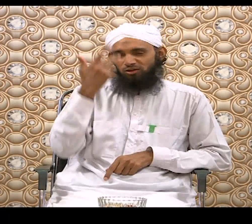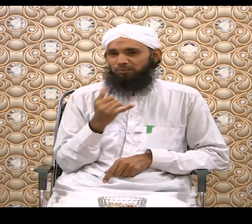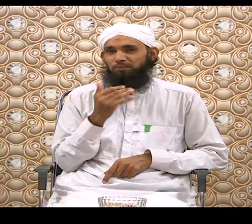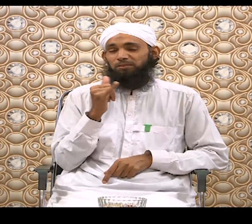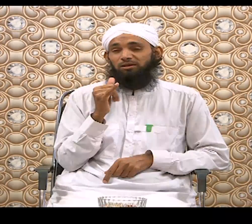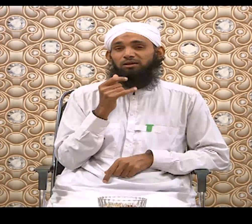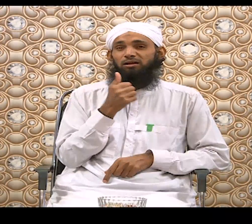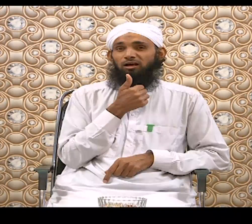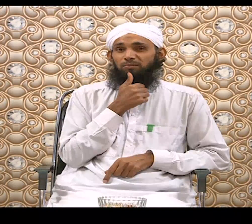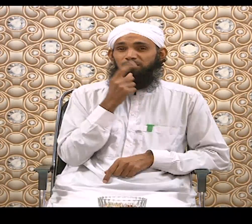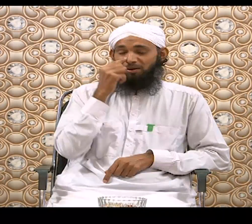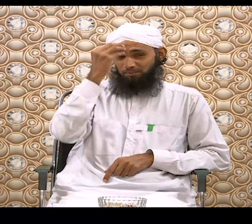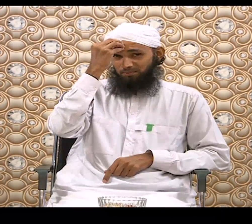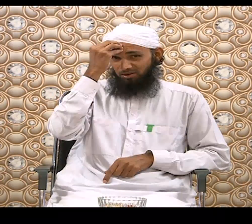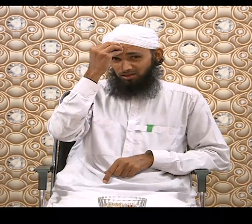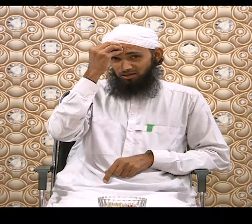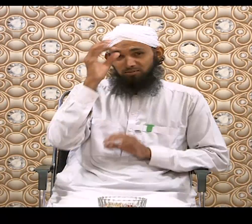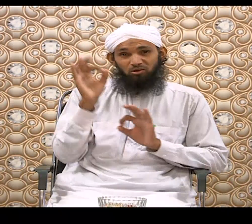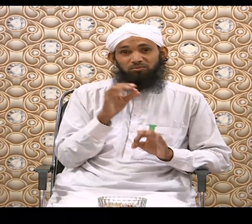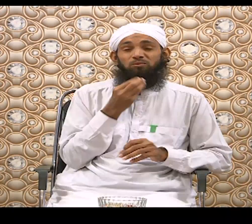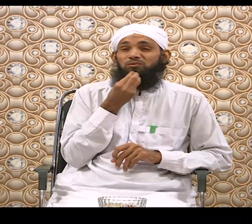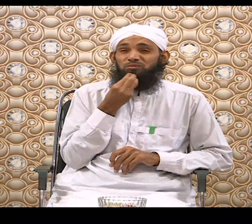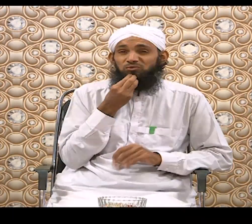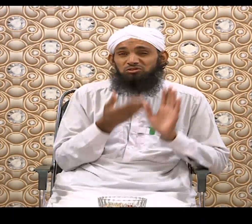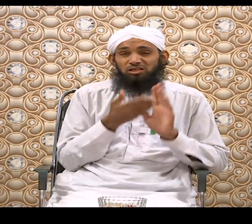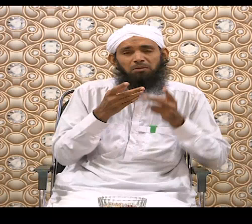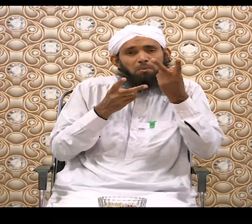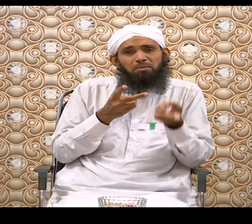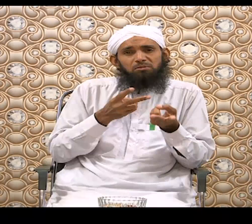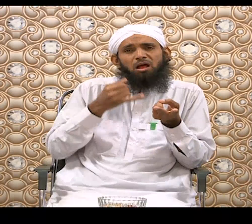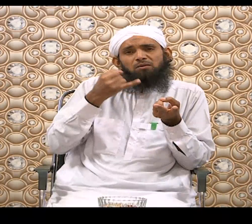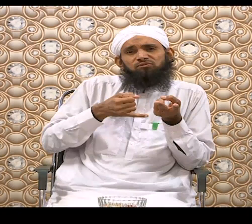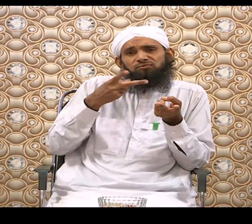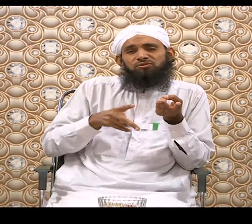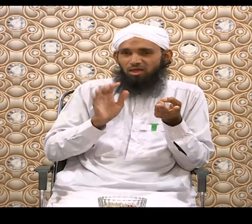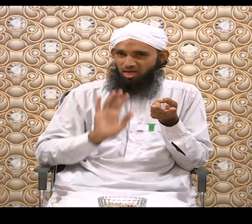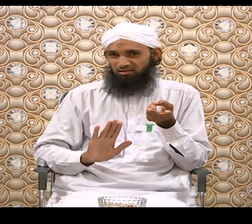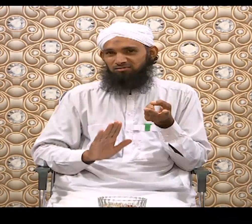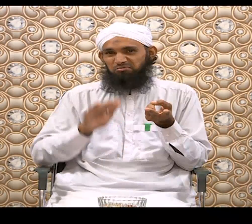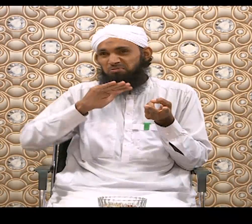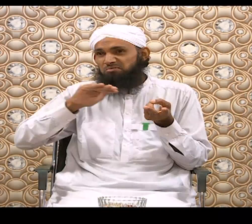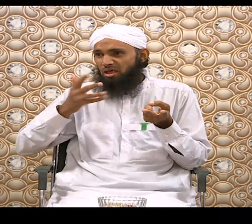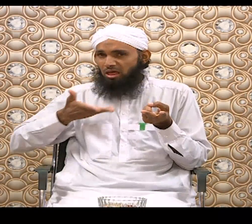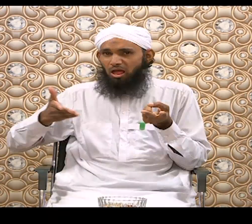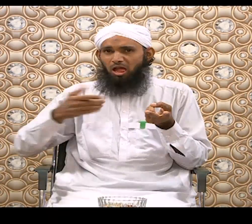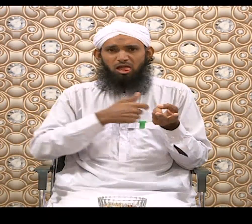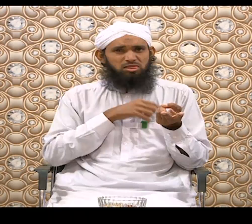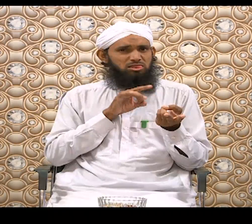بستر ہی پر بولو براز یعنی گندگی ہو جاتی ہے جس کی وجہ سے عموماً اولاد بیزار ہو جاتی ہے